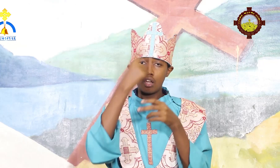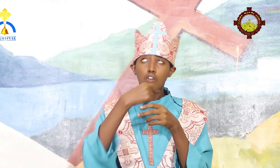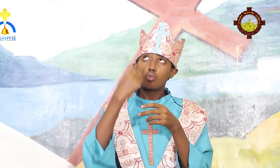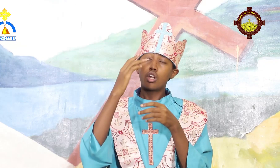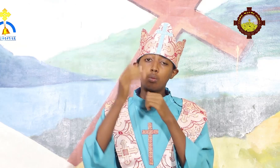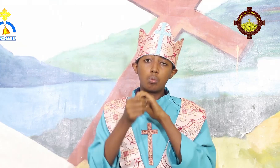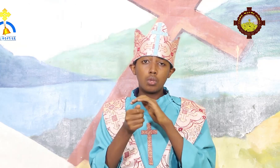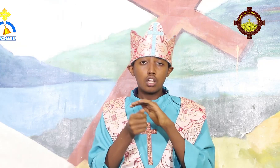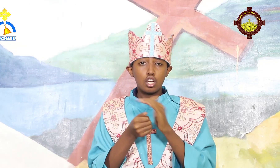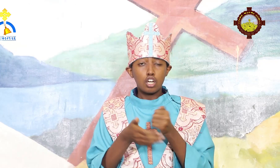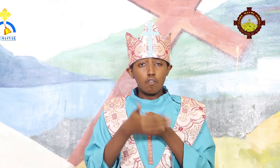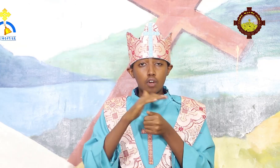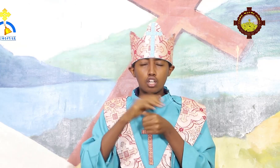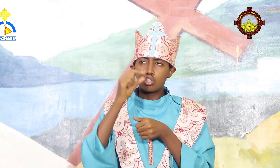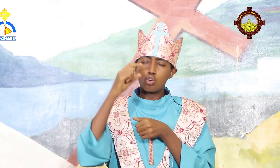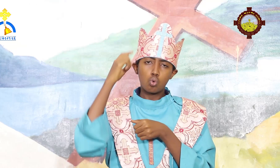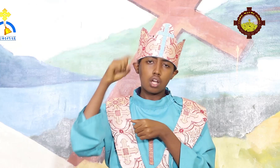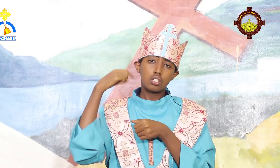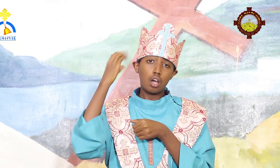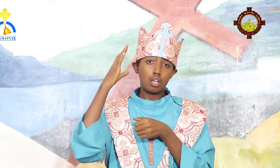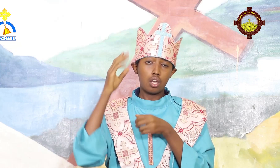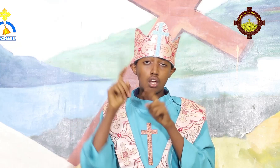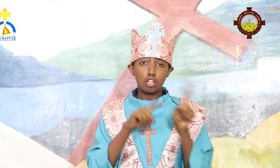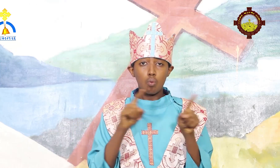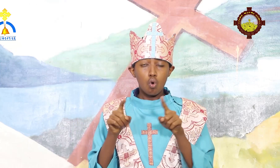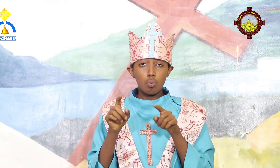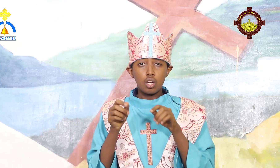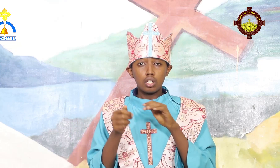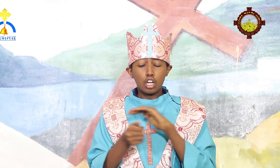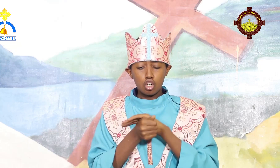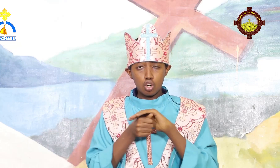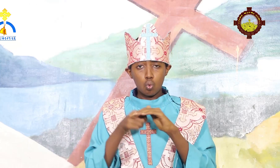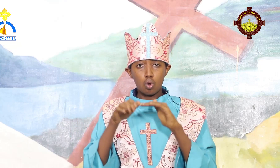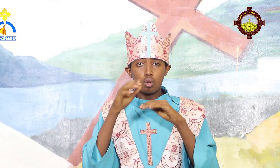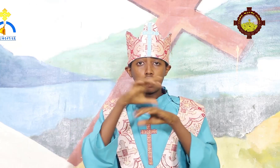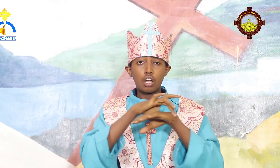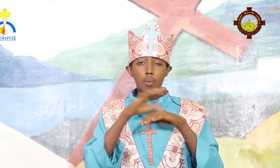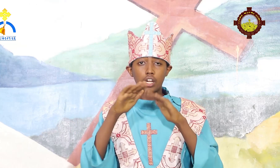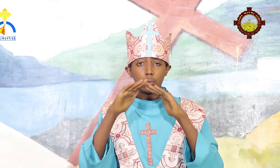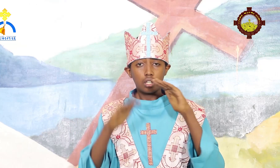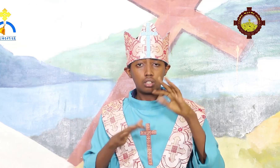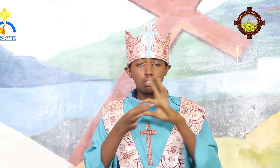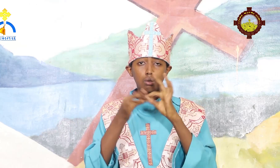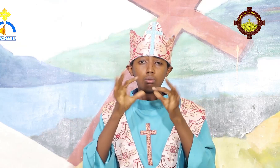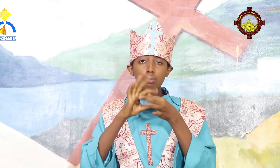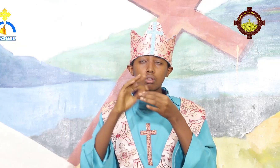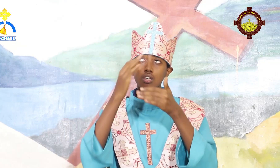ፊቷንም ሸፈነች ትንሿ ፀሐይ ደግሞም ተሸሸጉ ከመሬት በታች ከዋክብተ ሰማይ